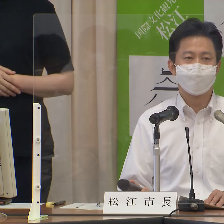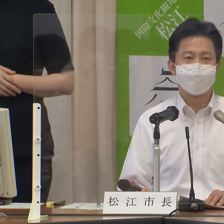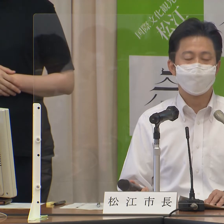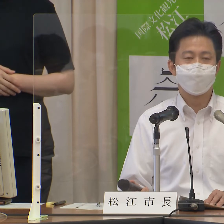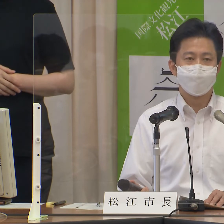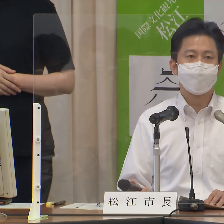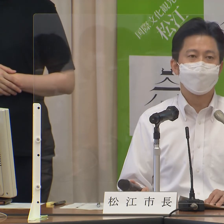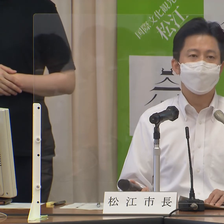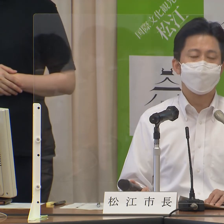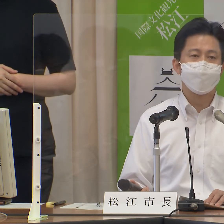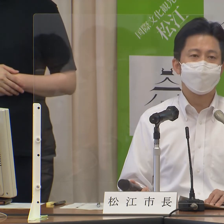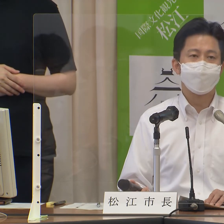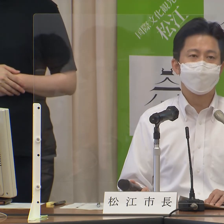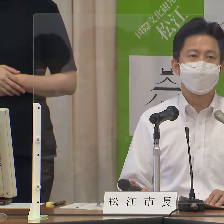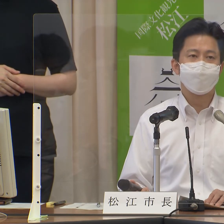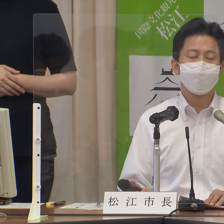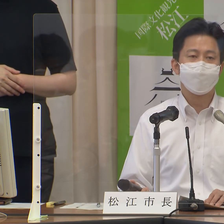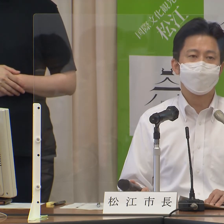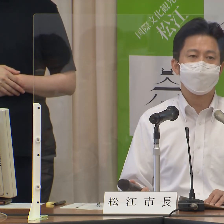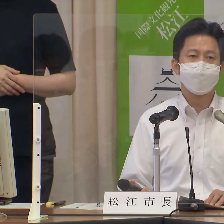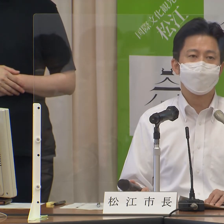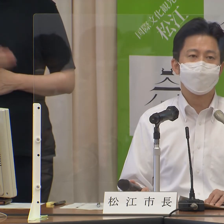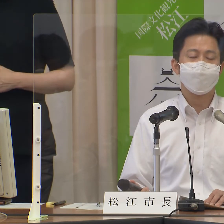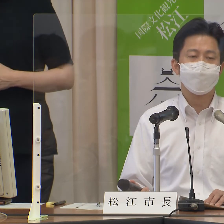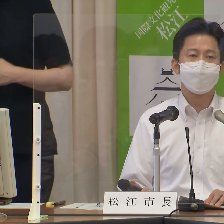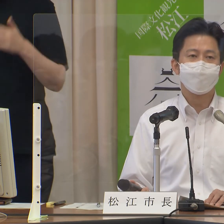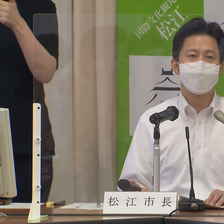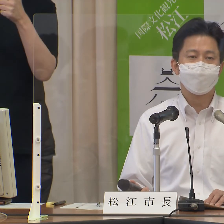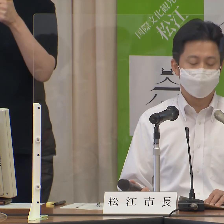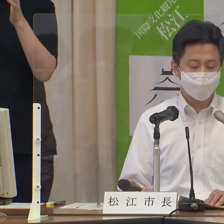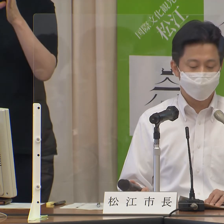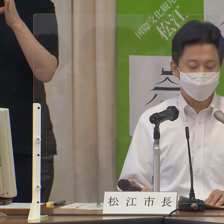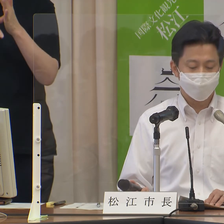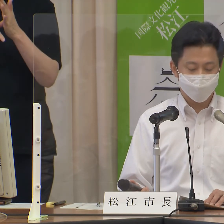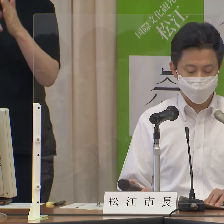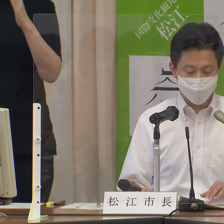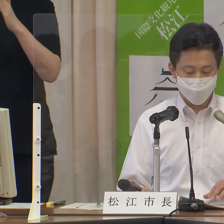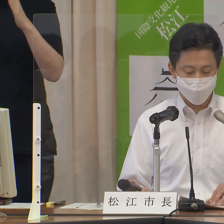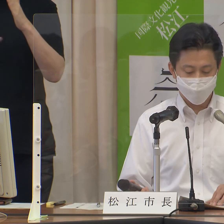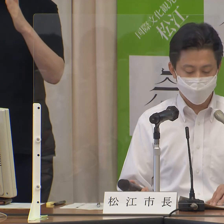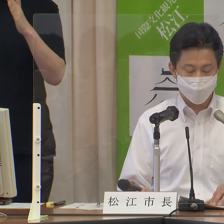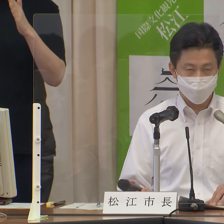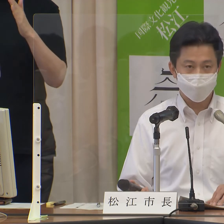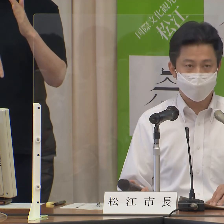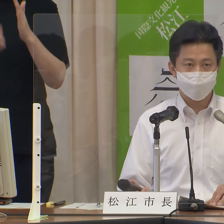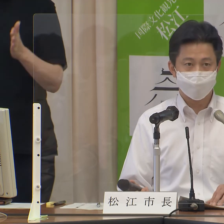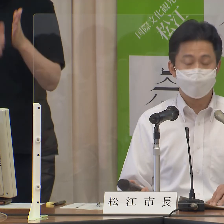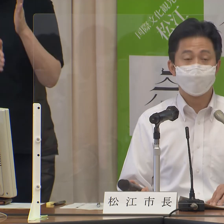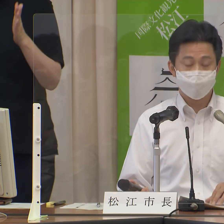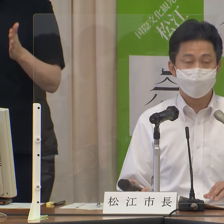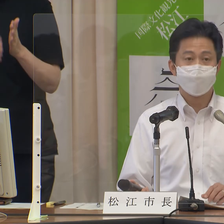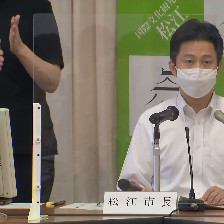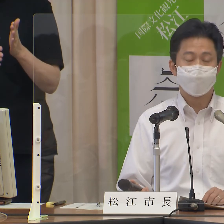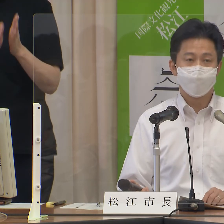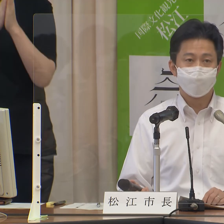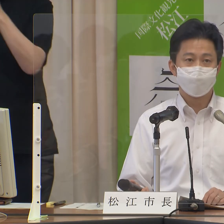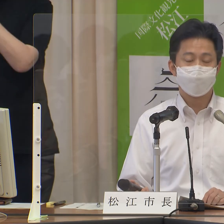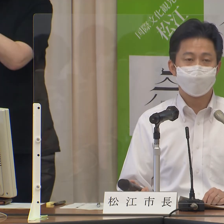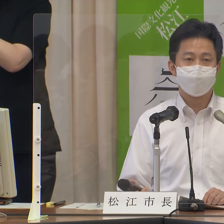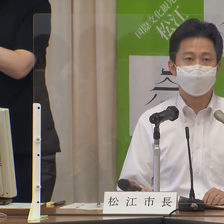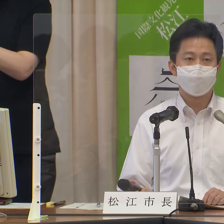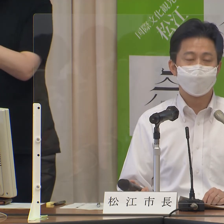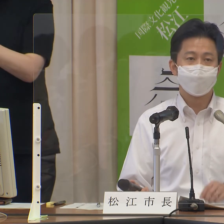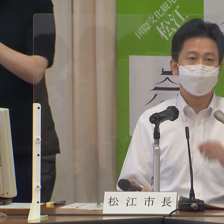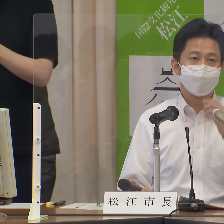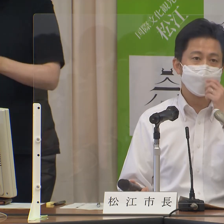があればなんですけれども、この前回の会議からですね、家庭内での保育というのをお願いをされていますけれども、これは